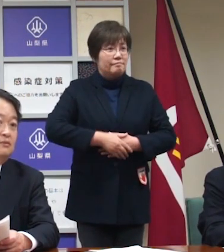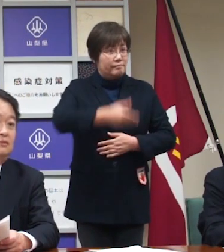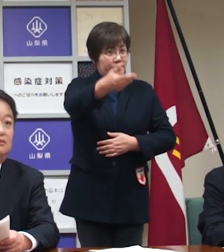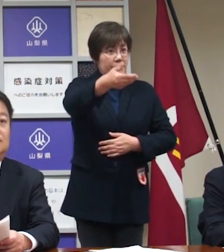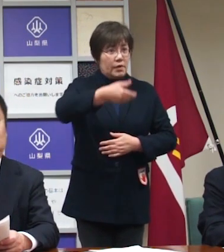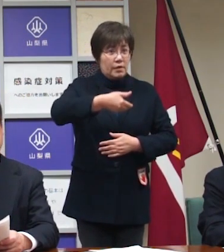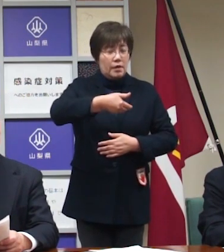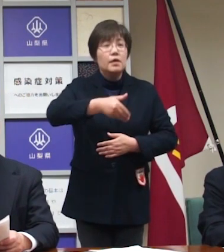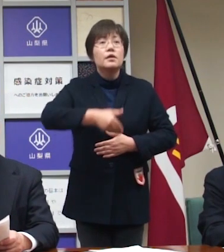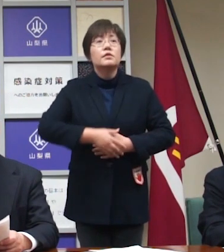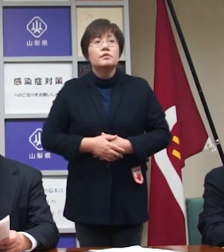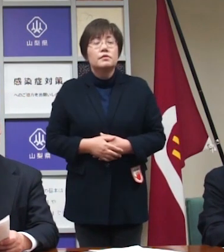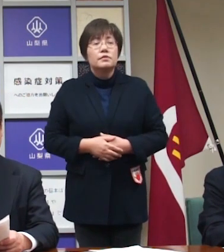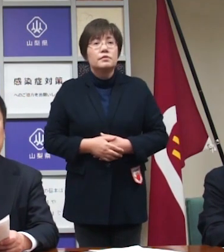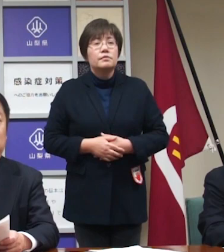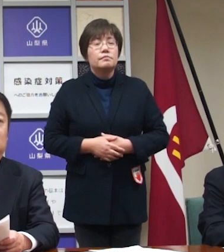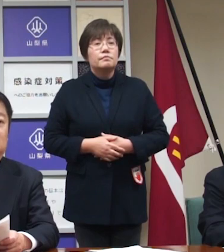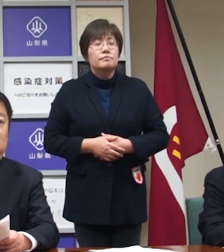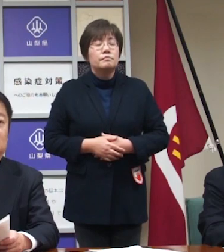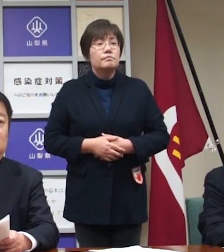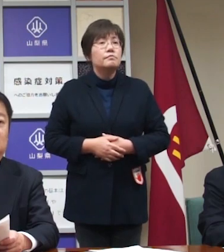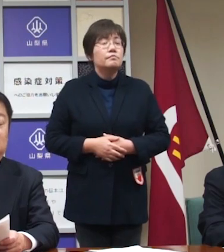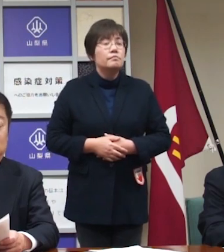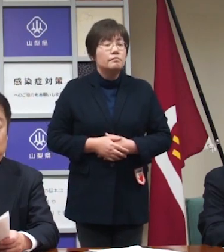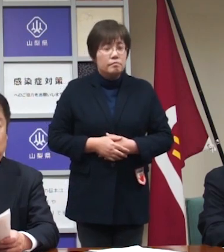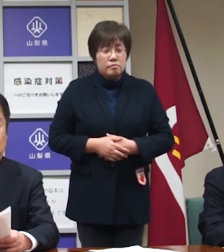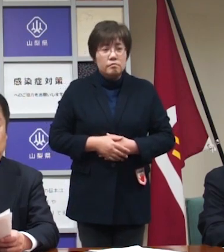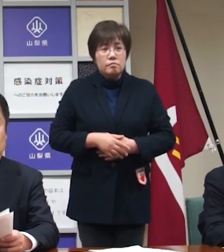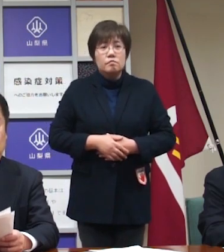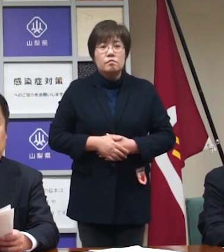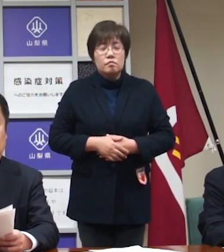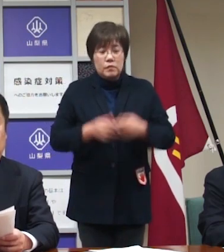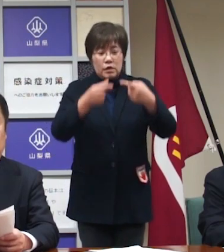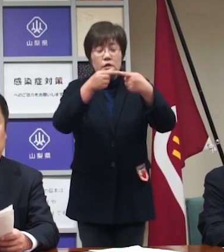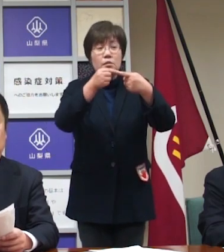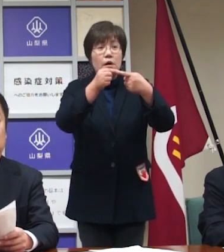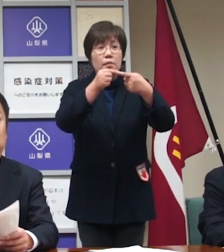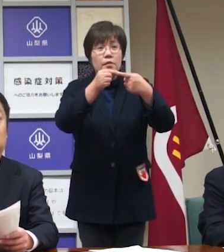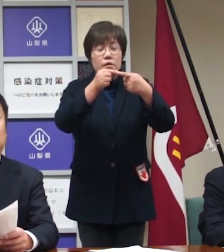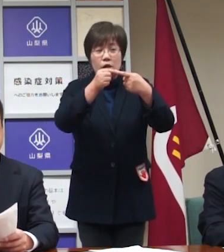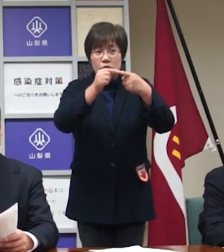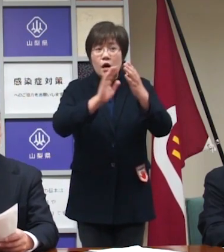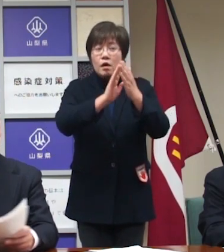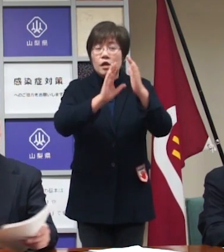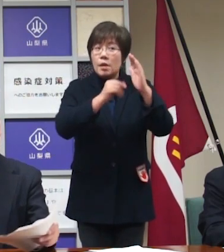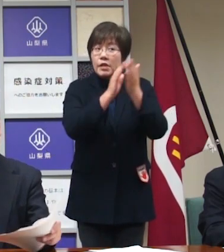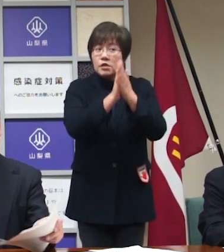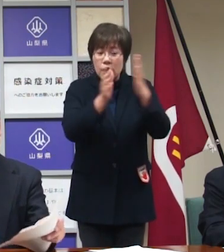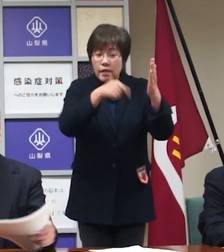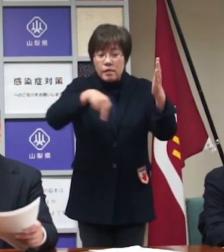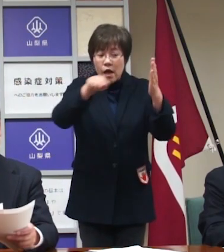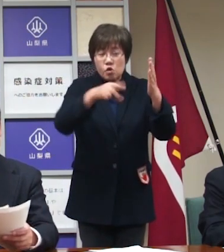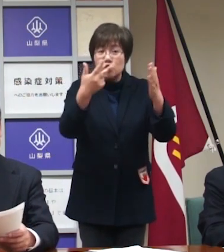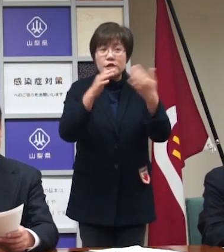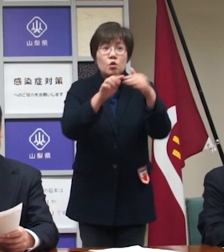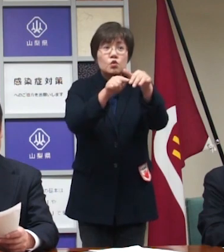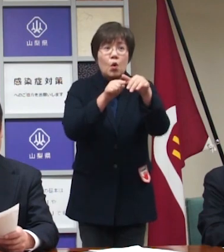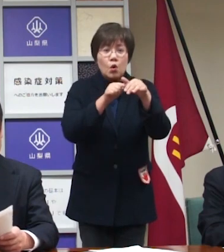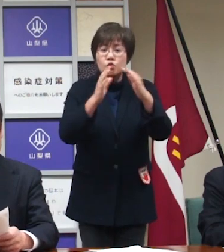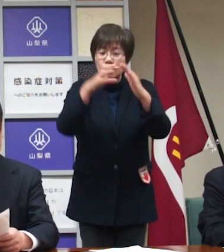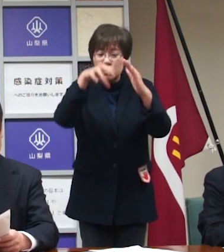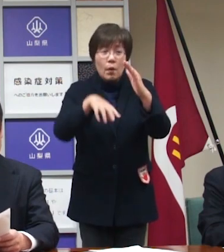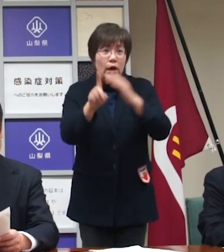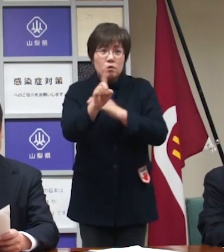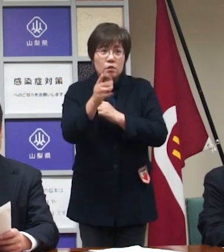他にいかがでしょうか。 はい、すみません、市民の方です。1の方なんですけども、山梨県の市町村はどちらでしょうか。 ん、 1の方の、市町